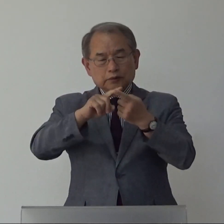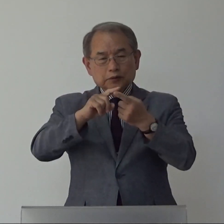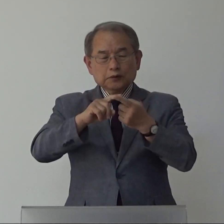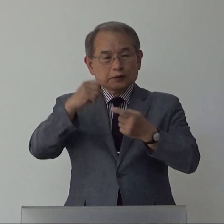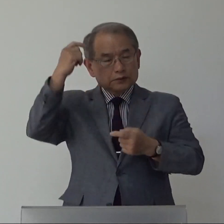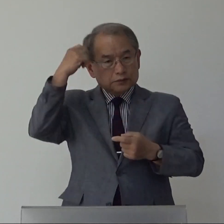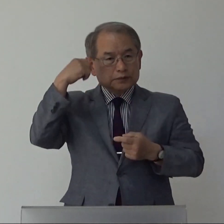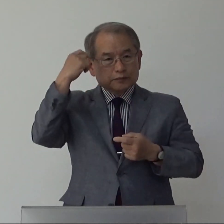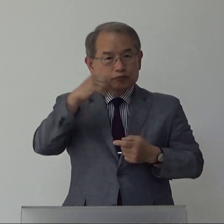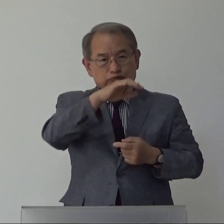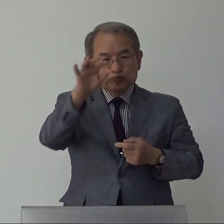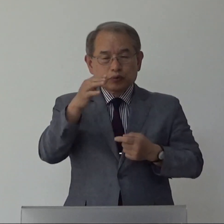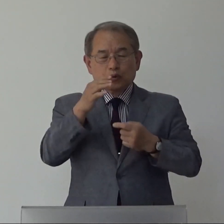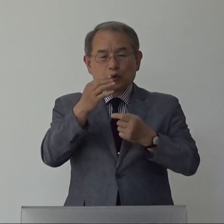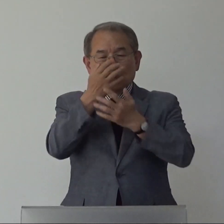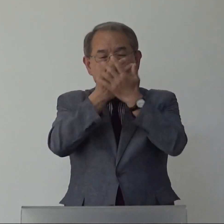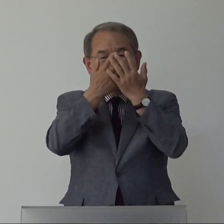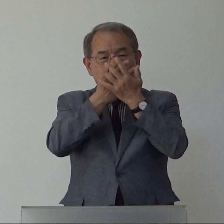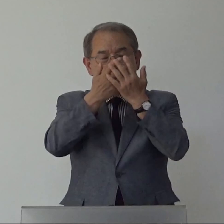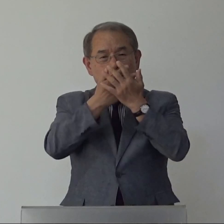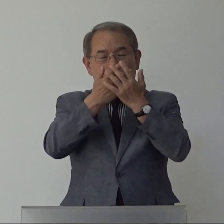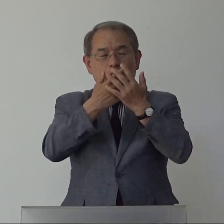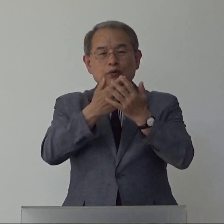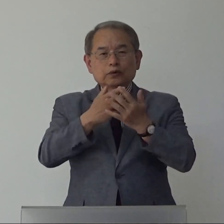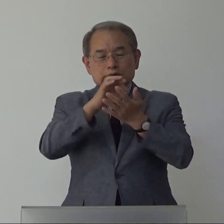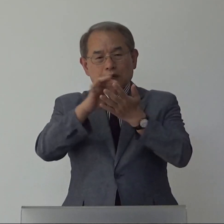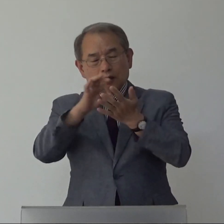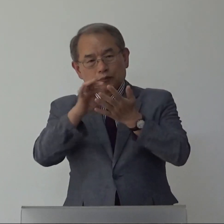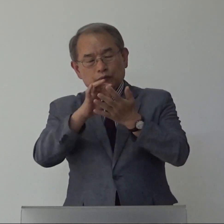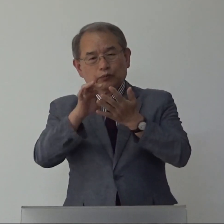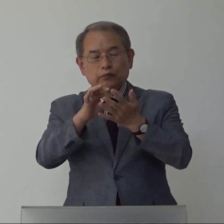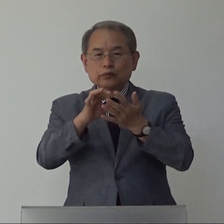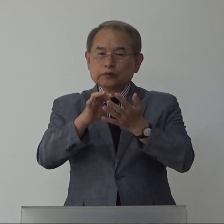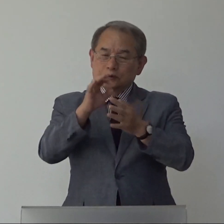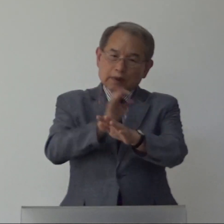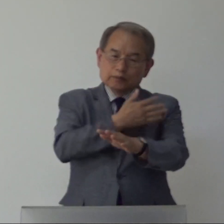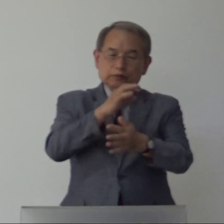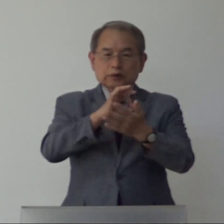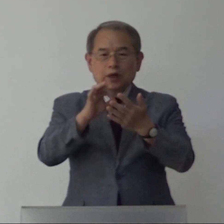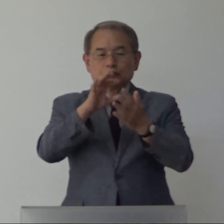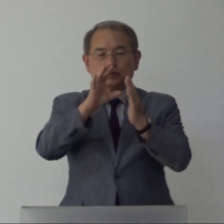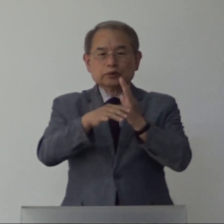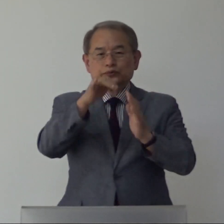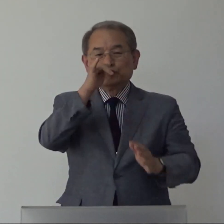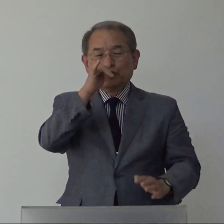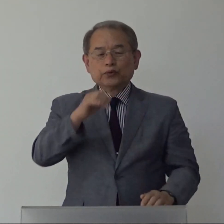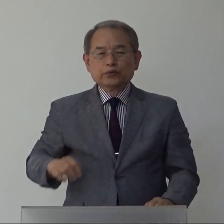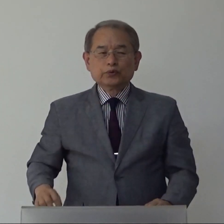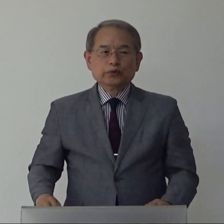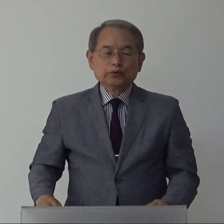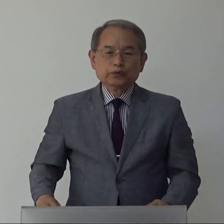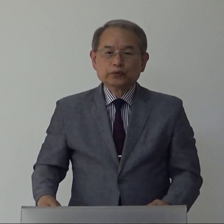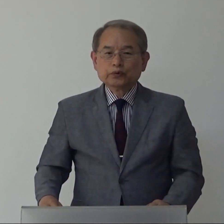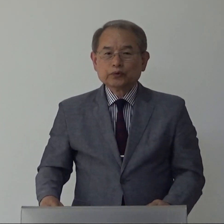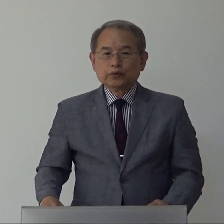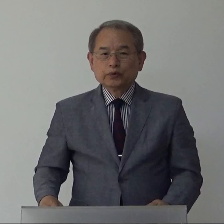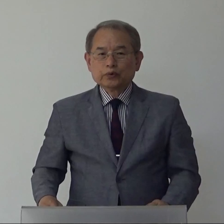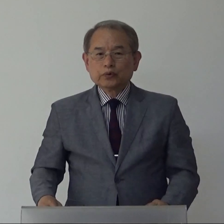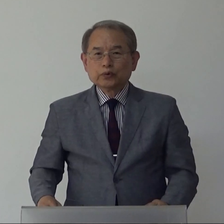이 다름과 틀림의 두 단어의 차이의 뜻에 대해서 우리가 애매하게